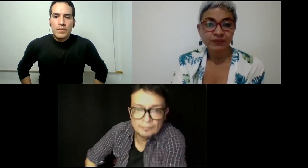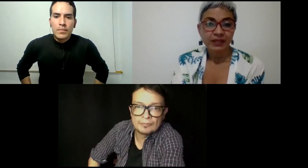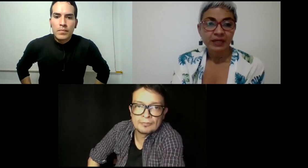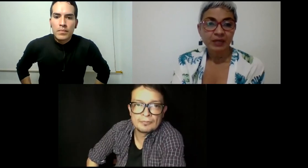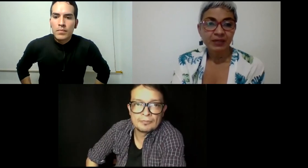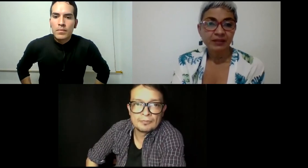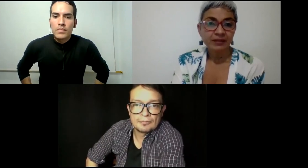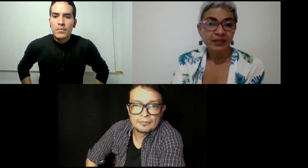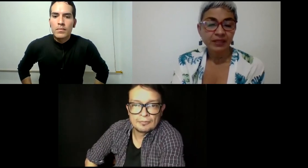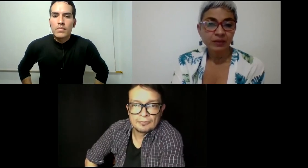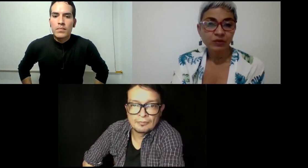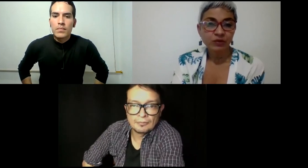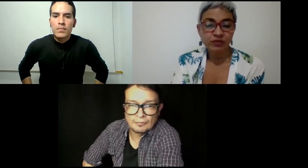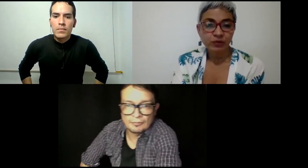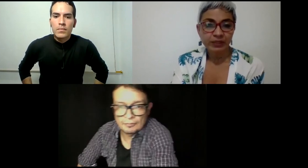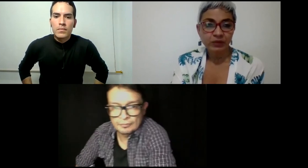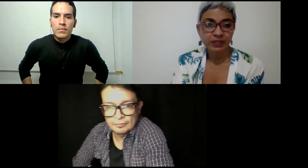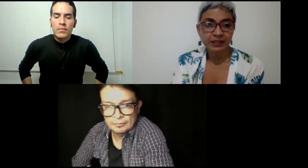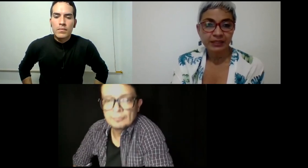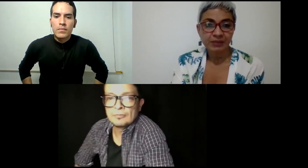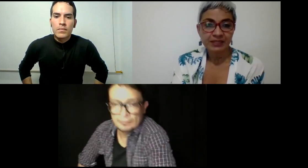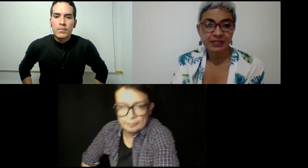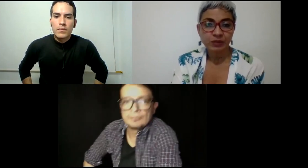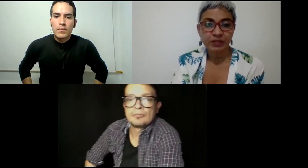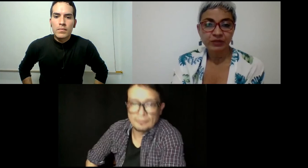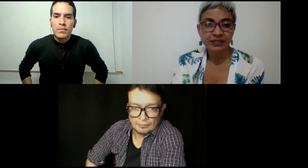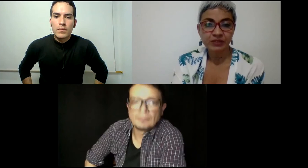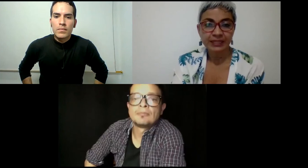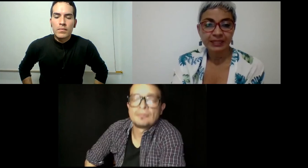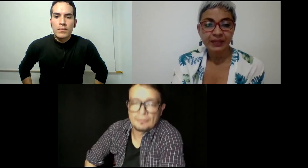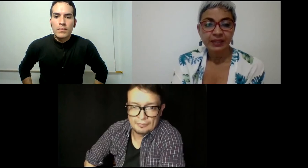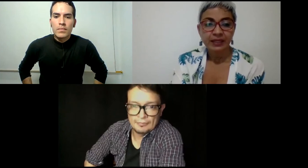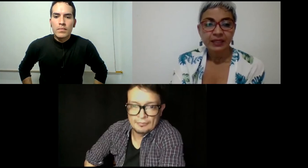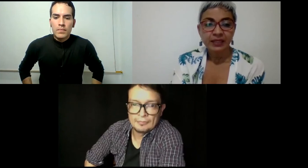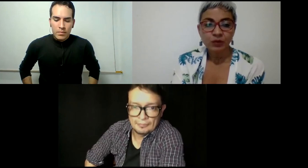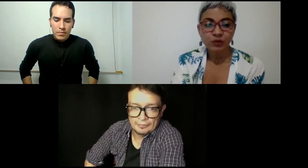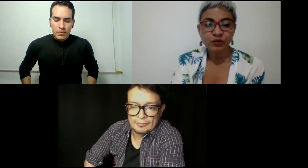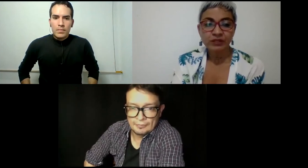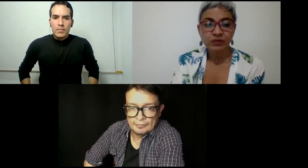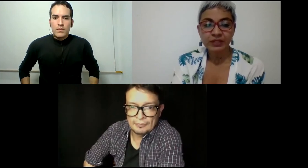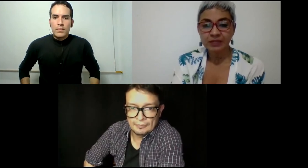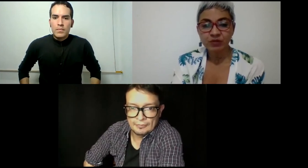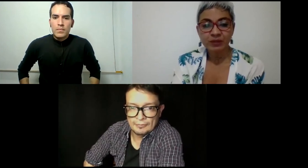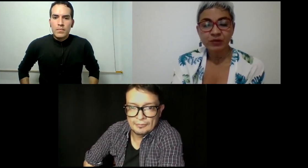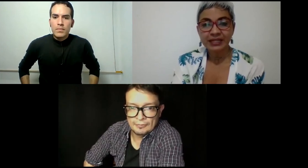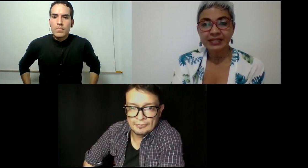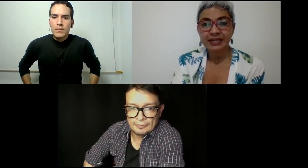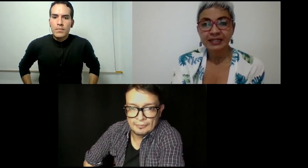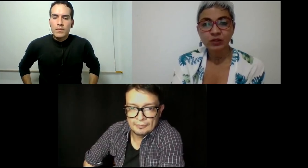a partir de un instrumento que tiene el Ministerio de Educación Nacional y justo en estos días me informaron que ya han